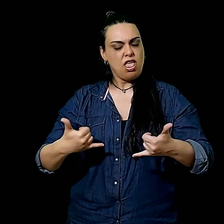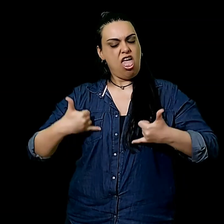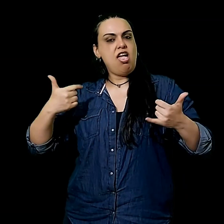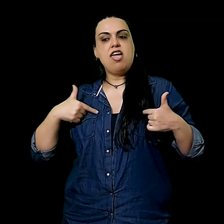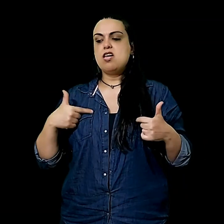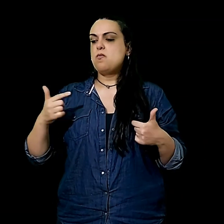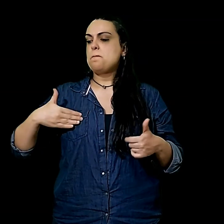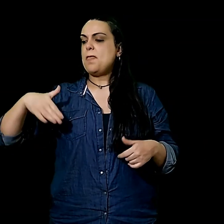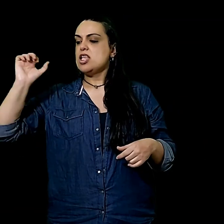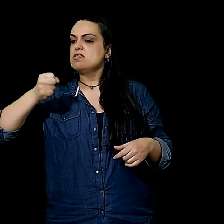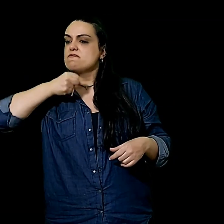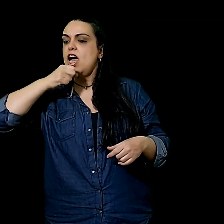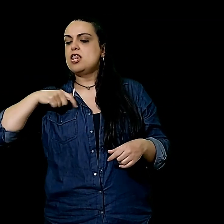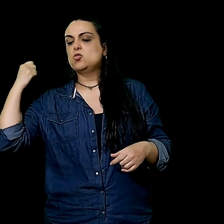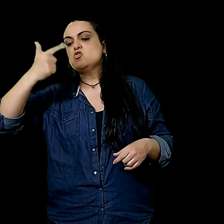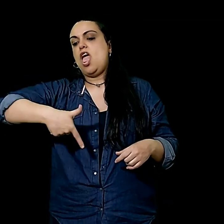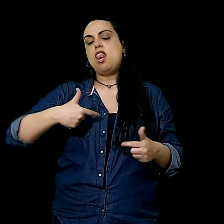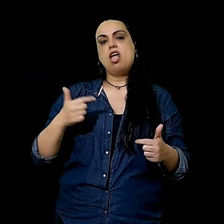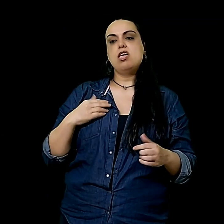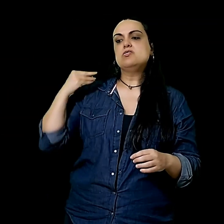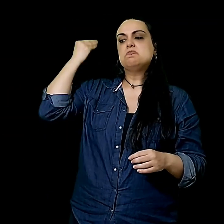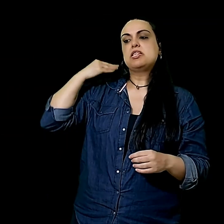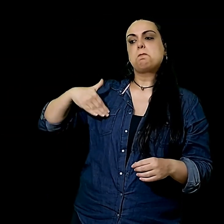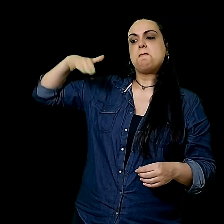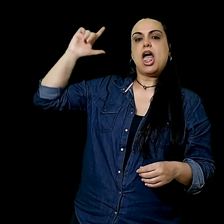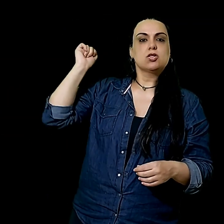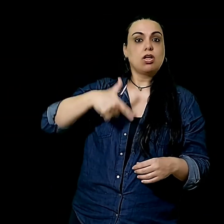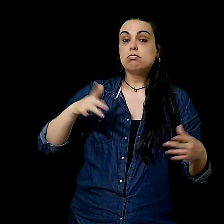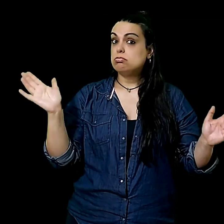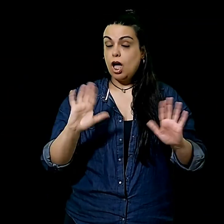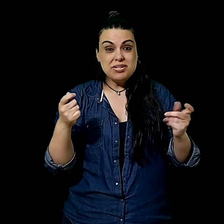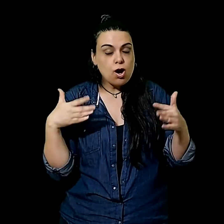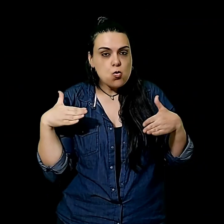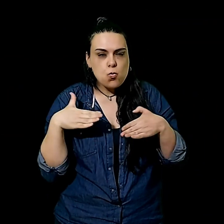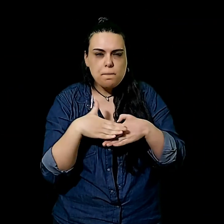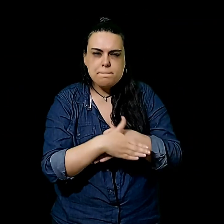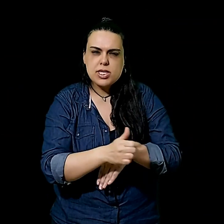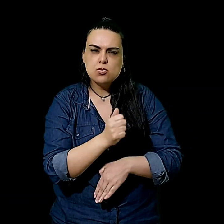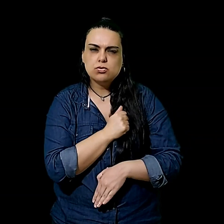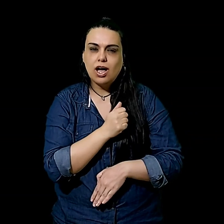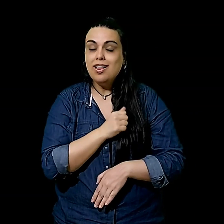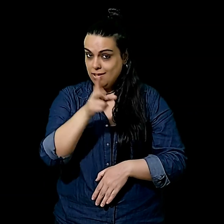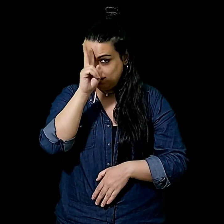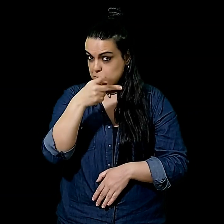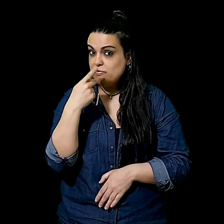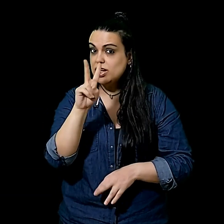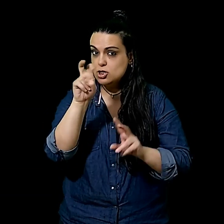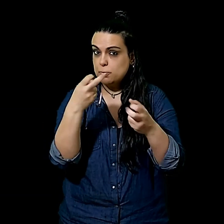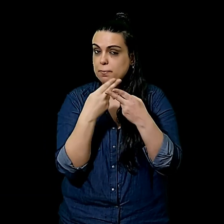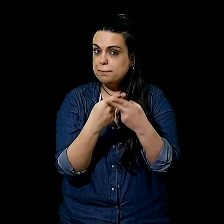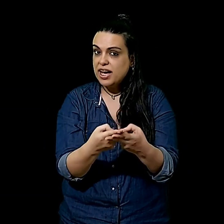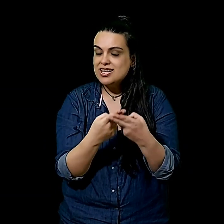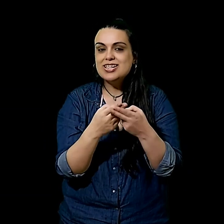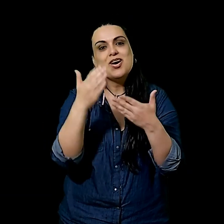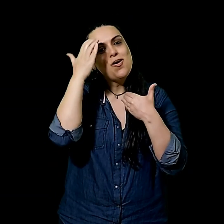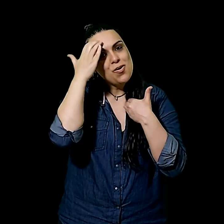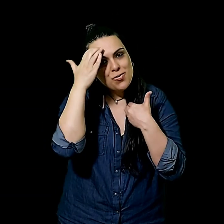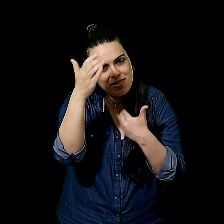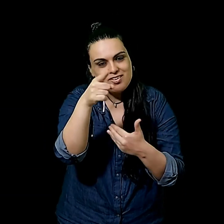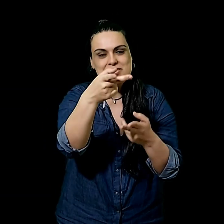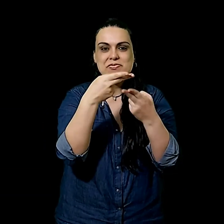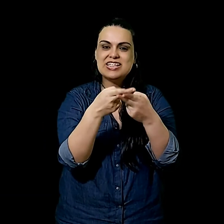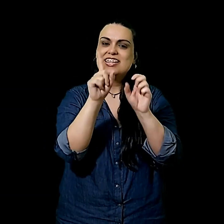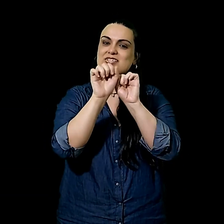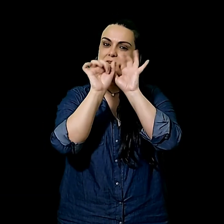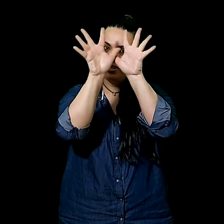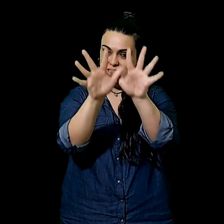você reconhecer aquilo que Deus confiou à vida das pessoas para nos abençoarem. Lembra do que eu falei sobre paciência? Obrigada pela sua, Deus